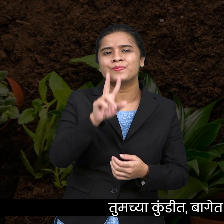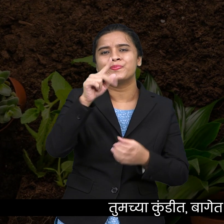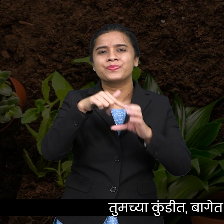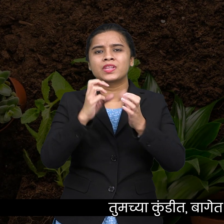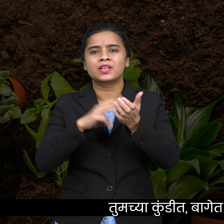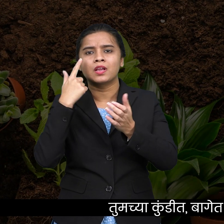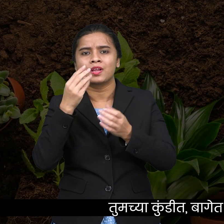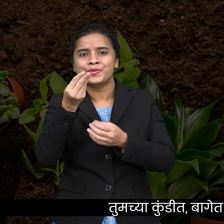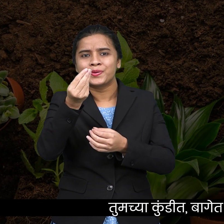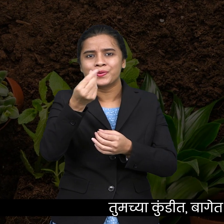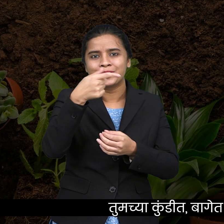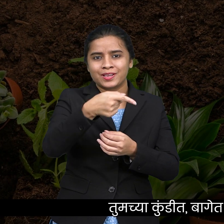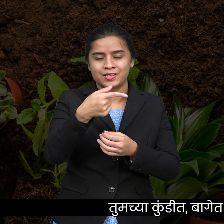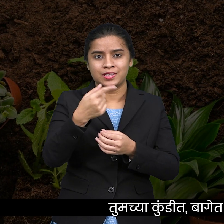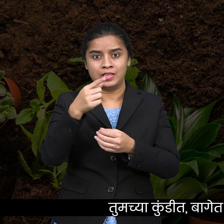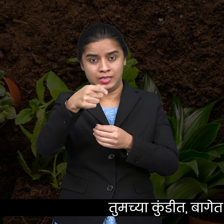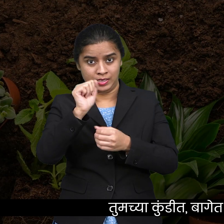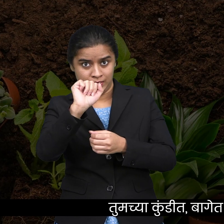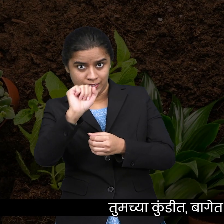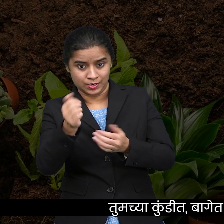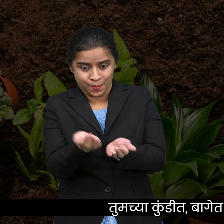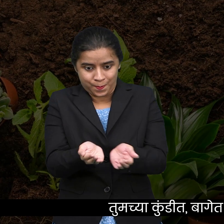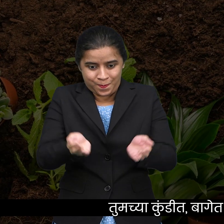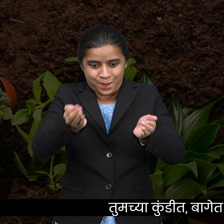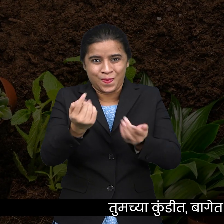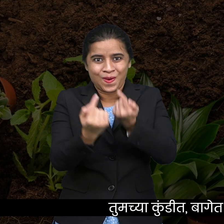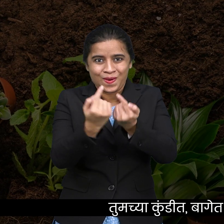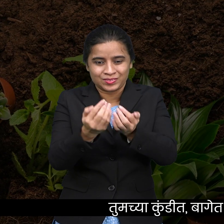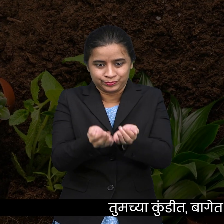तुमच्या कुंडीत, बागेत किंवा शेतात हे गांडूळ खत वापरा.